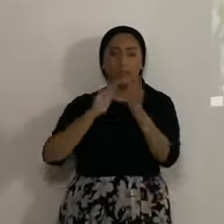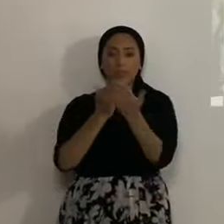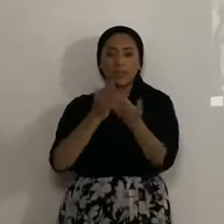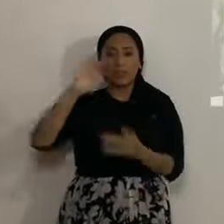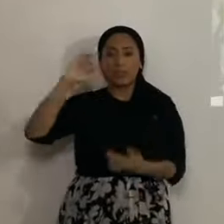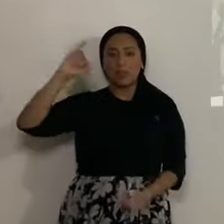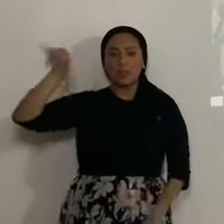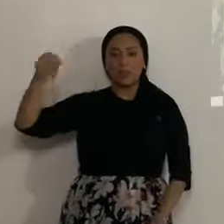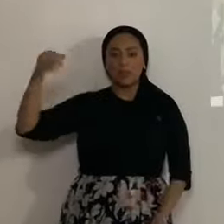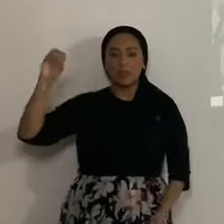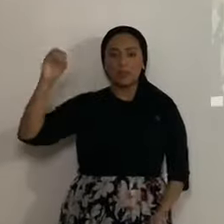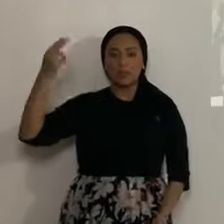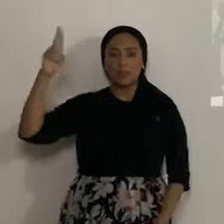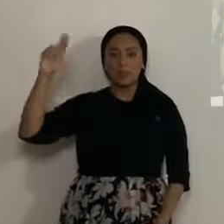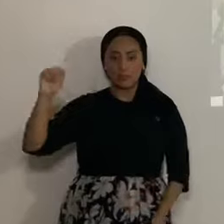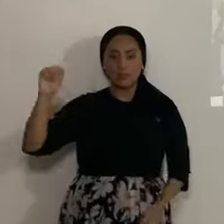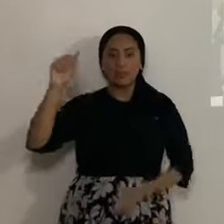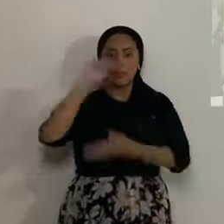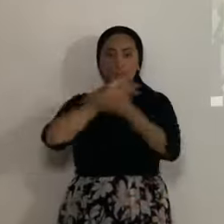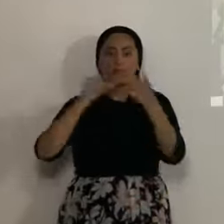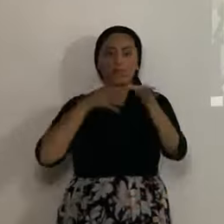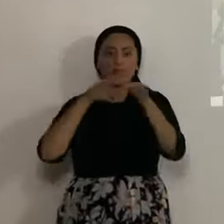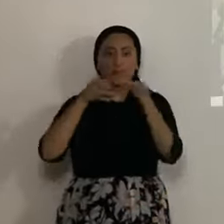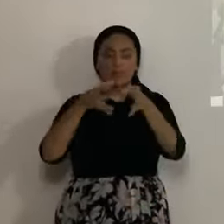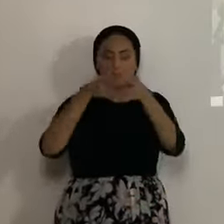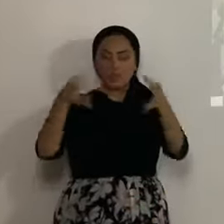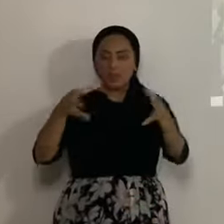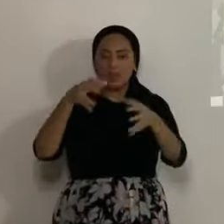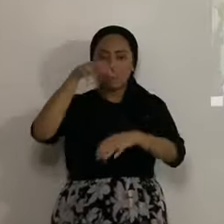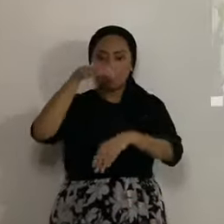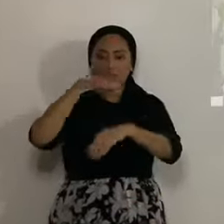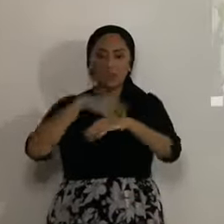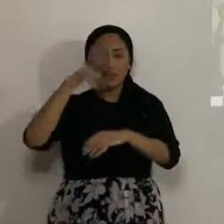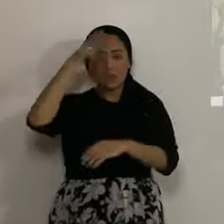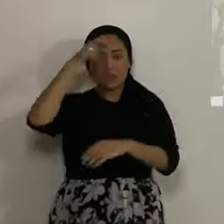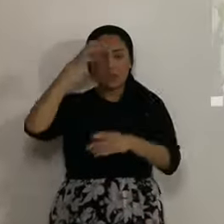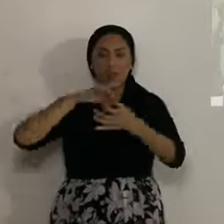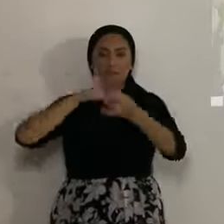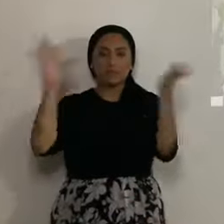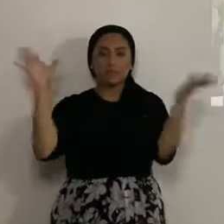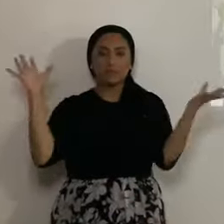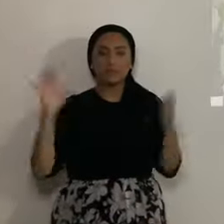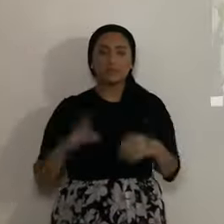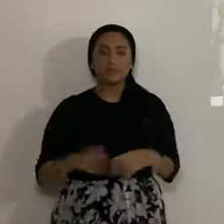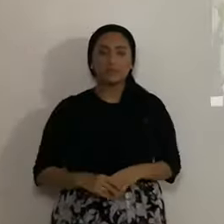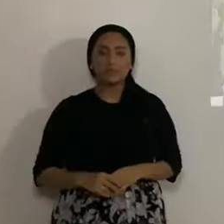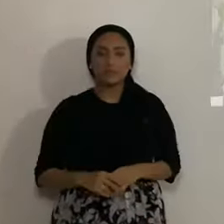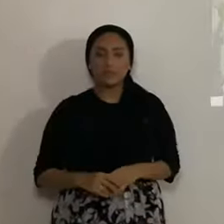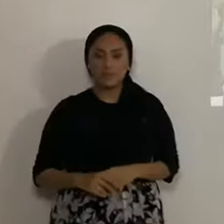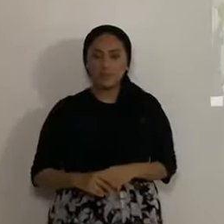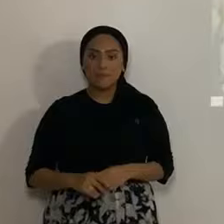cuartas de Juan. Esta cita la ministro mucho en liberación demoníaca. Esta cita la ministro mucho.